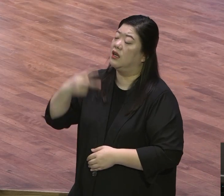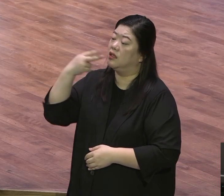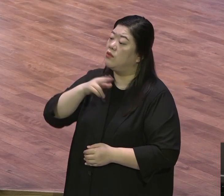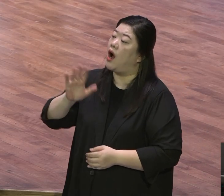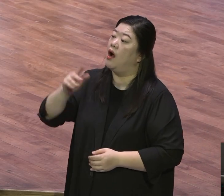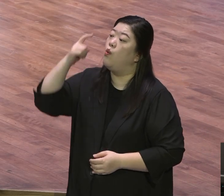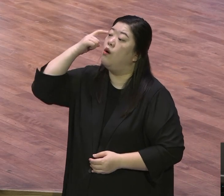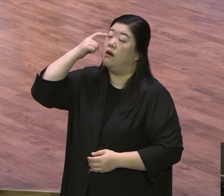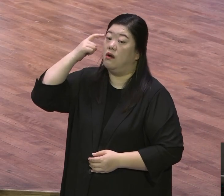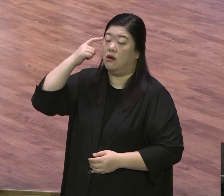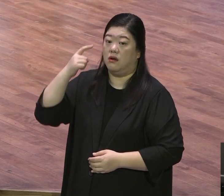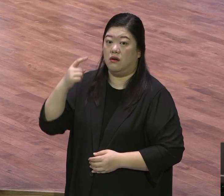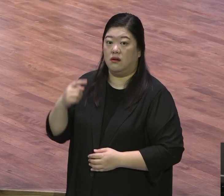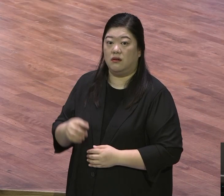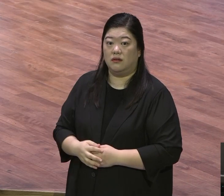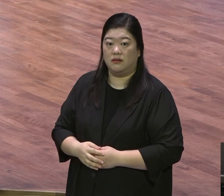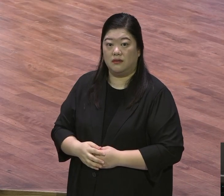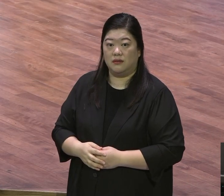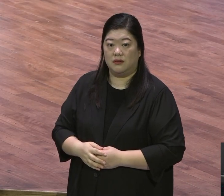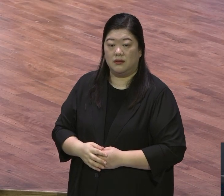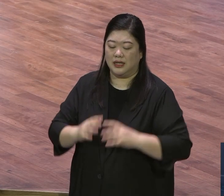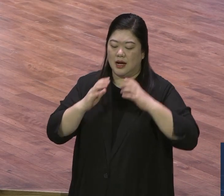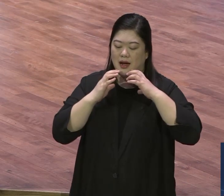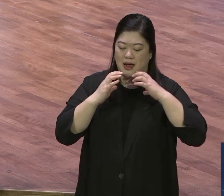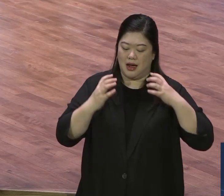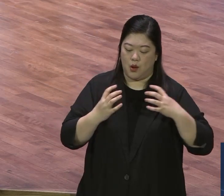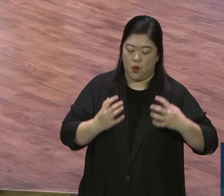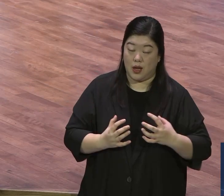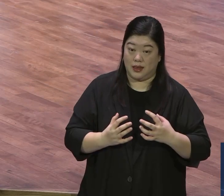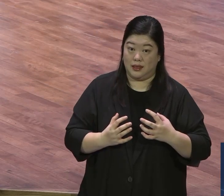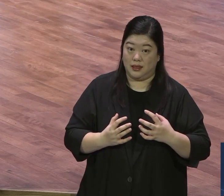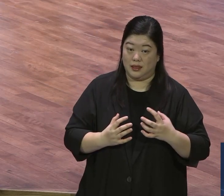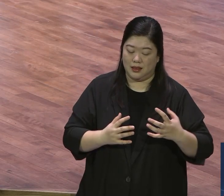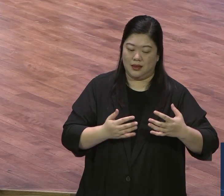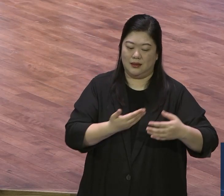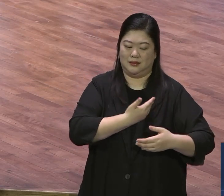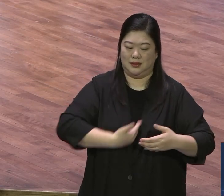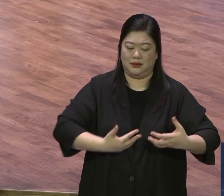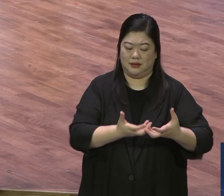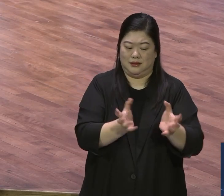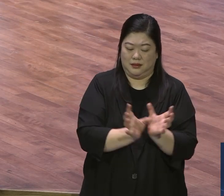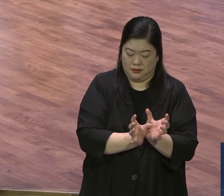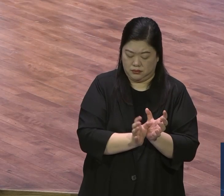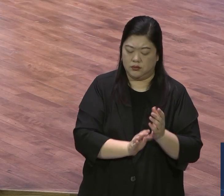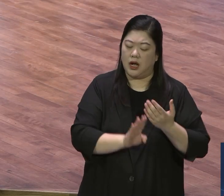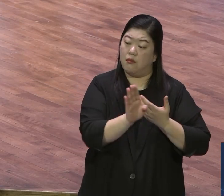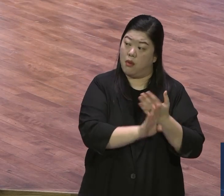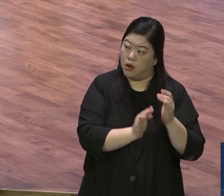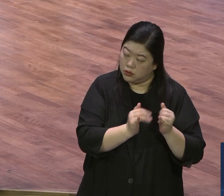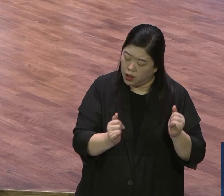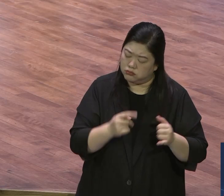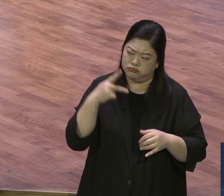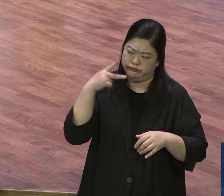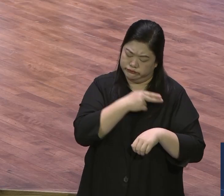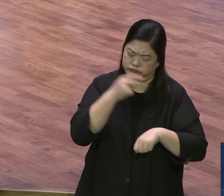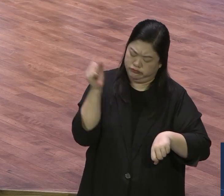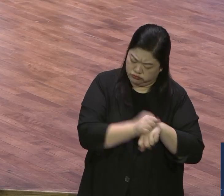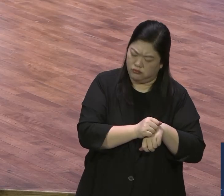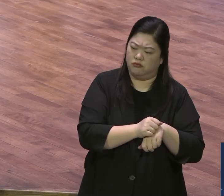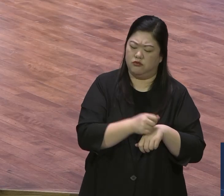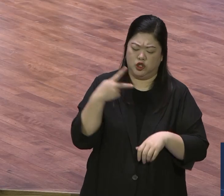지금 세례 요한 제자들이 예수님께 와가지고 따집니다. 어찌하신들하고 바리신들은 이 검식을 하고